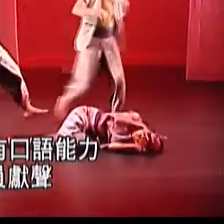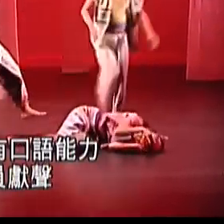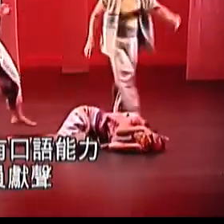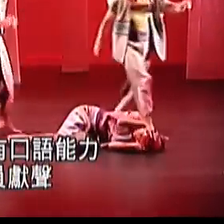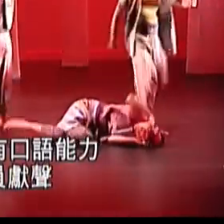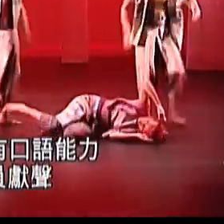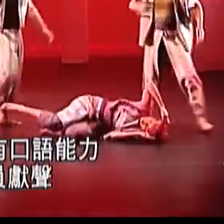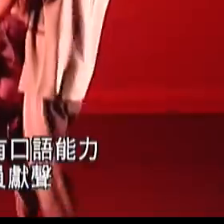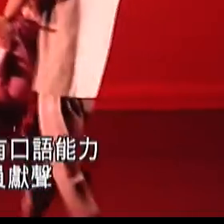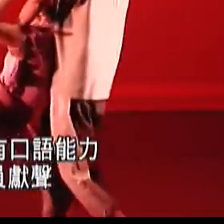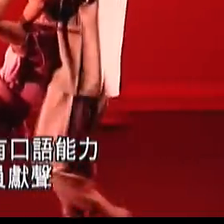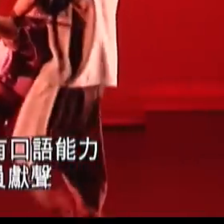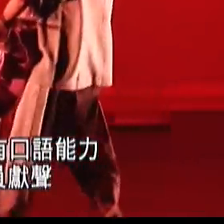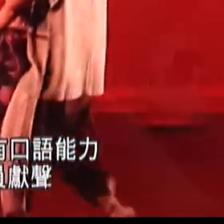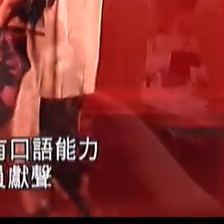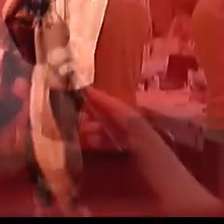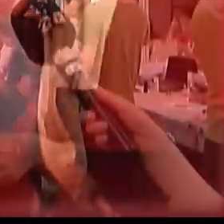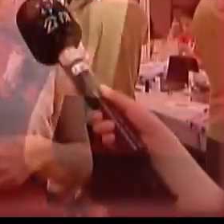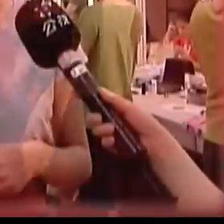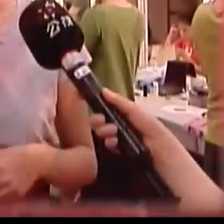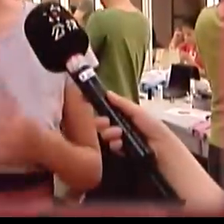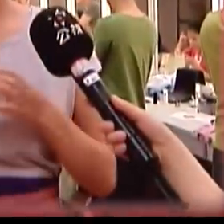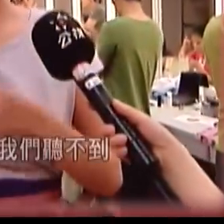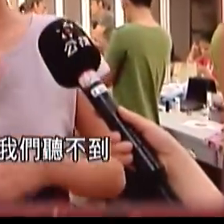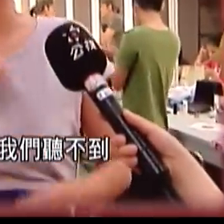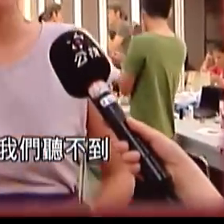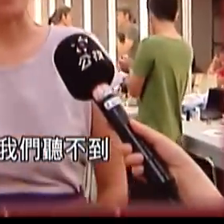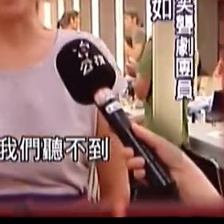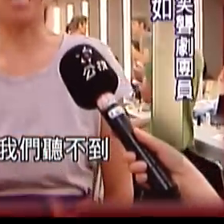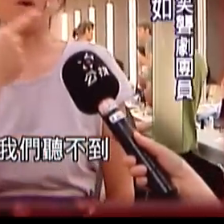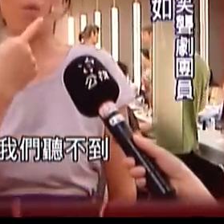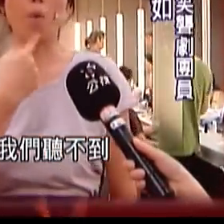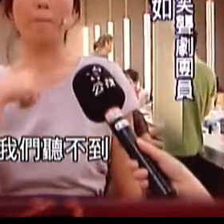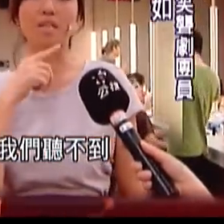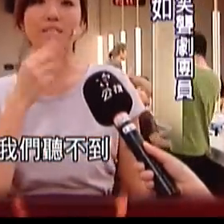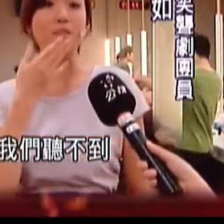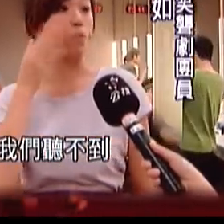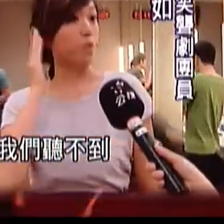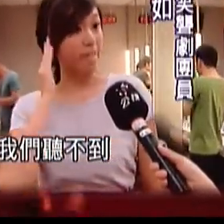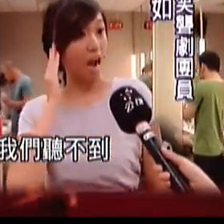有口语能力的龙演员现身。 因为老师觉得我们听不到，